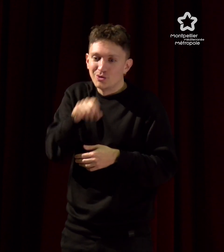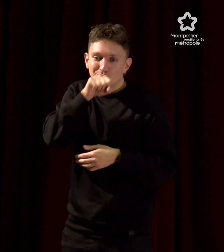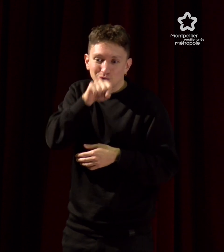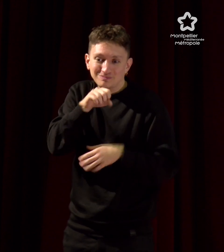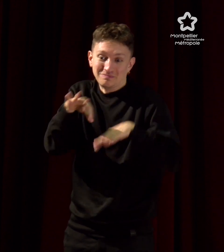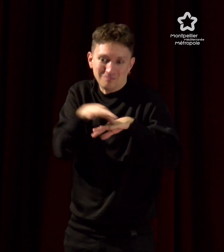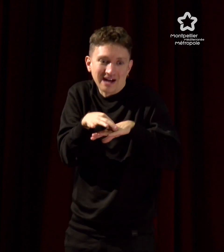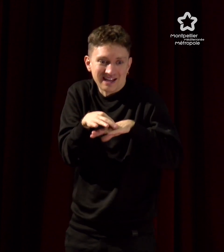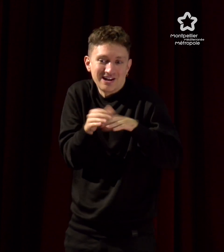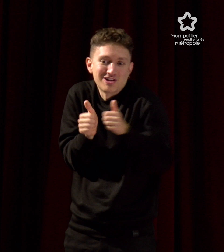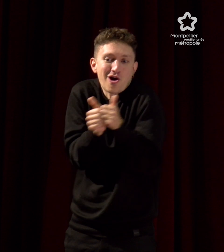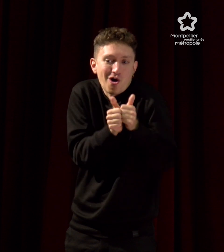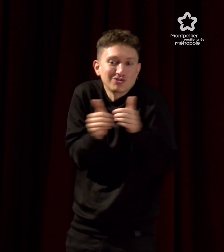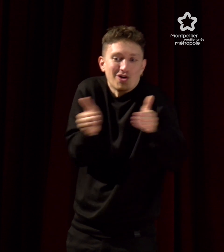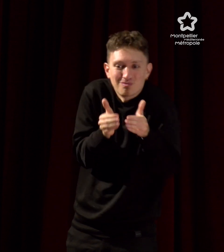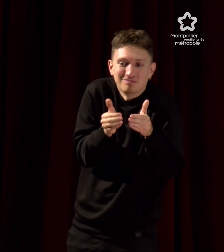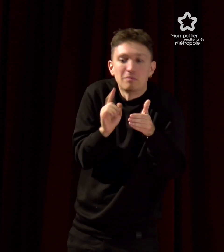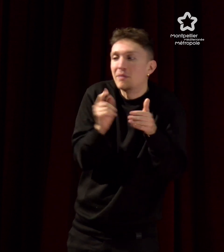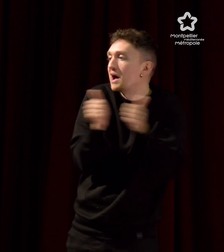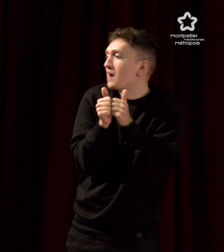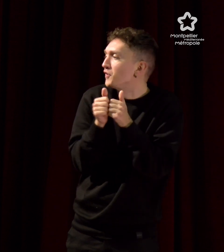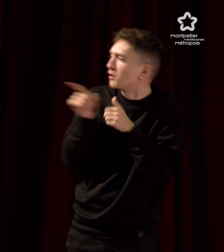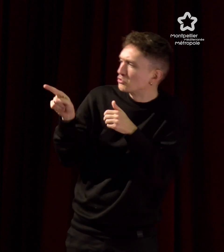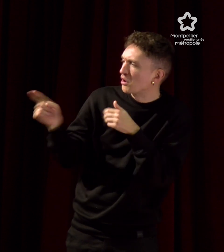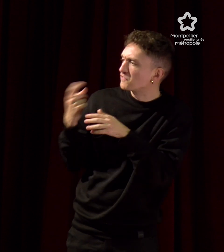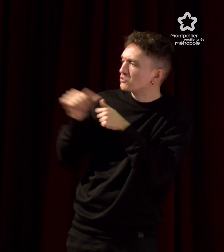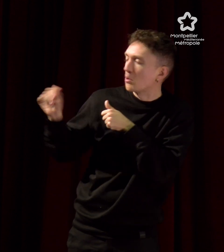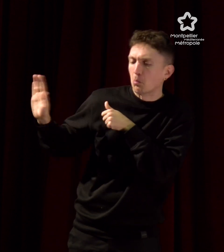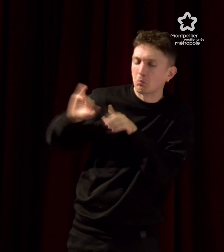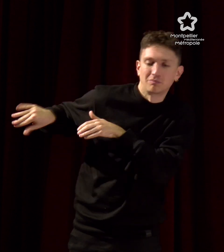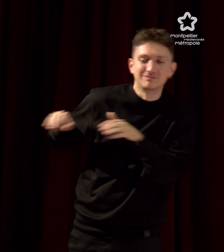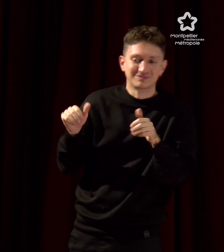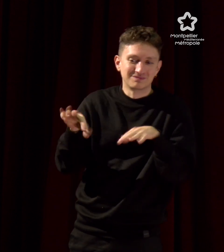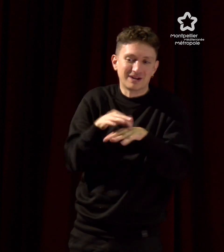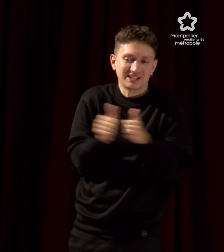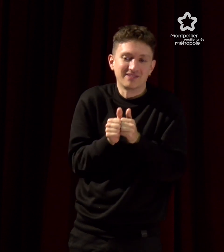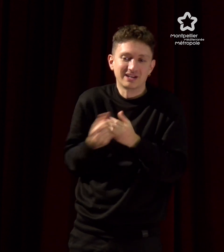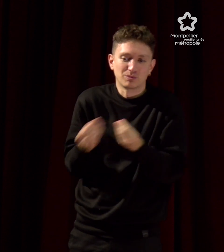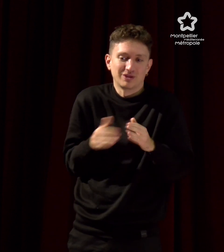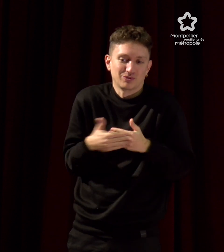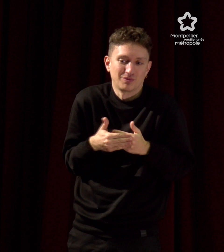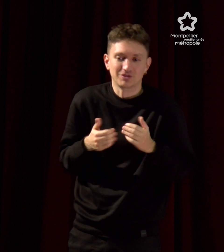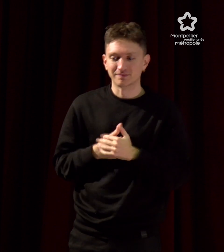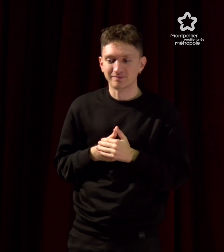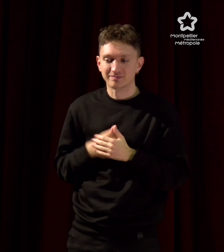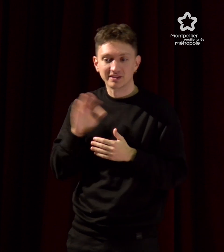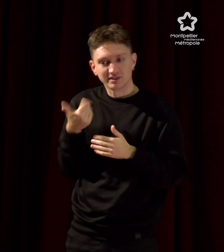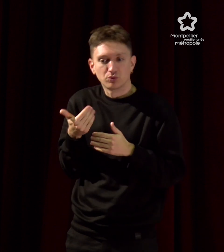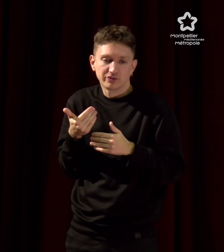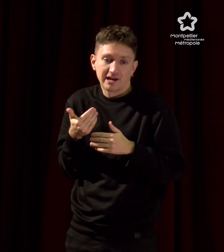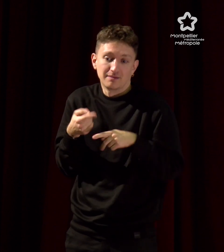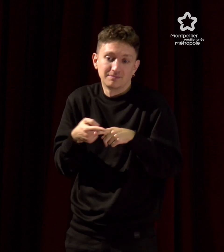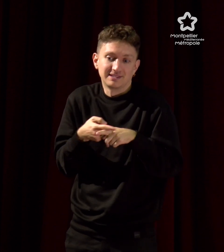eux un peu plus que de se marier avec leurs voisins. Et donc l'ADN ancien, entre guillemets,